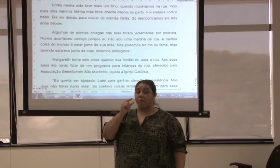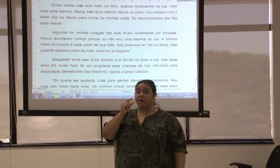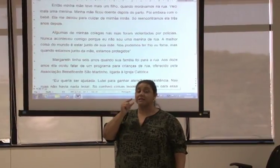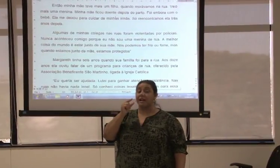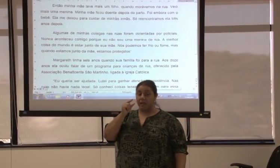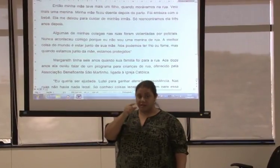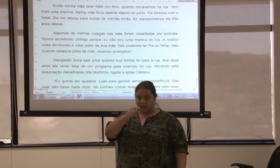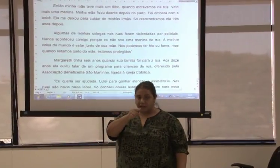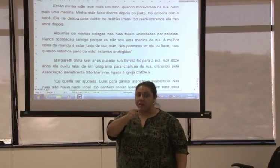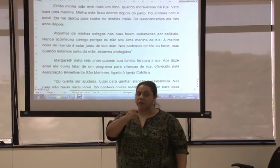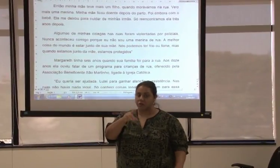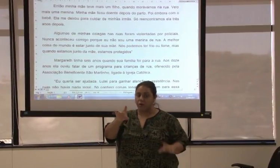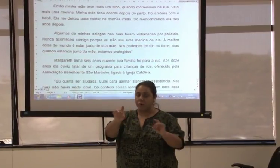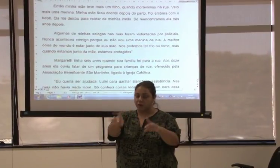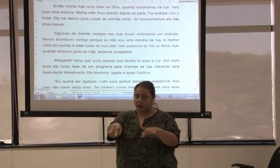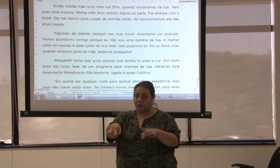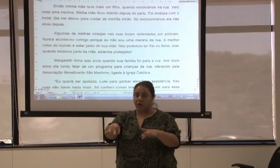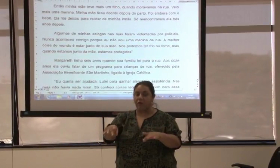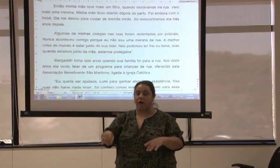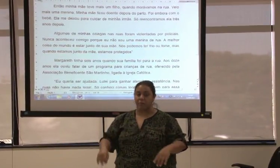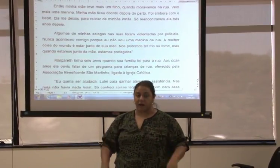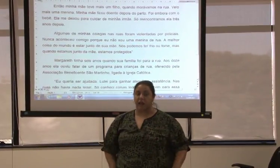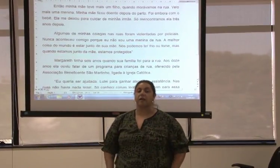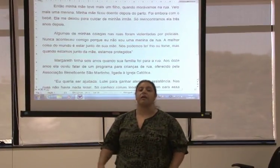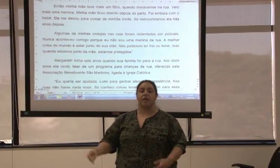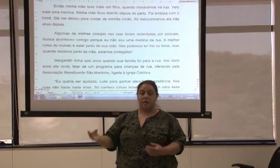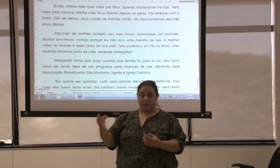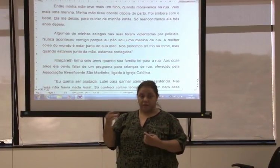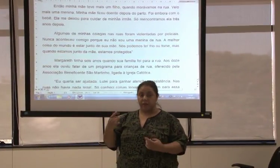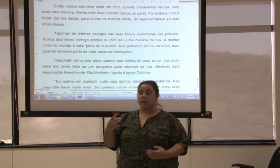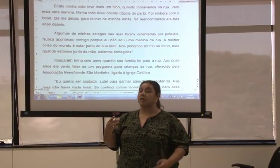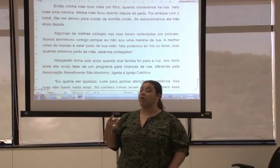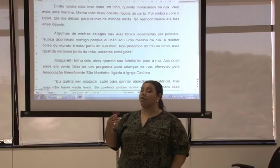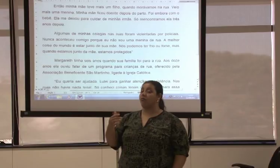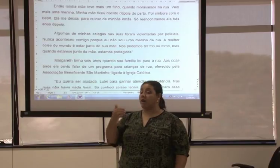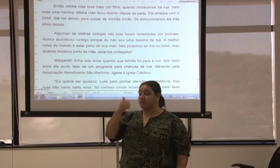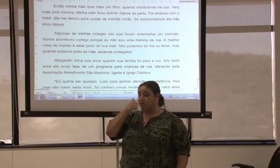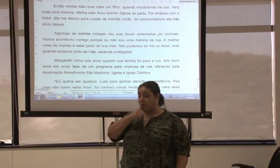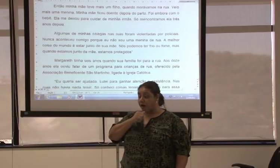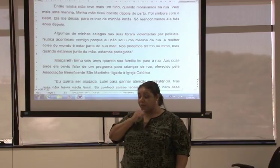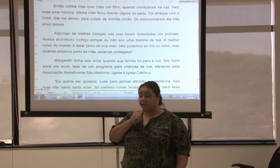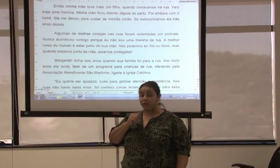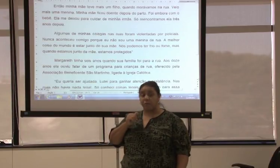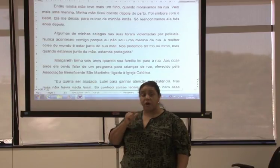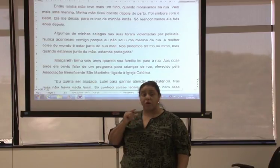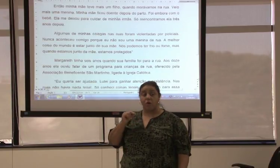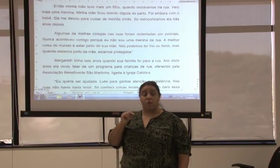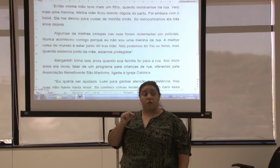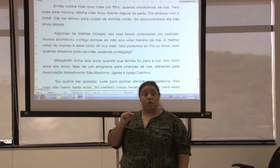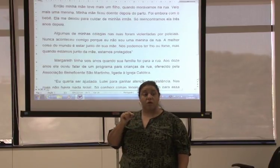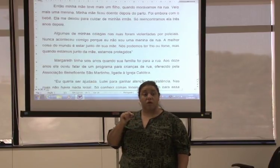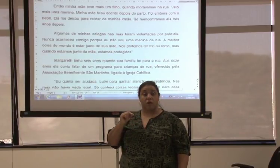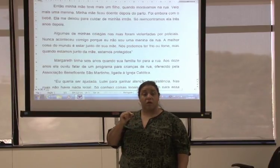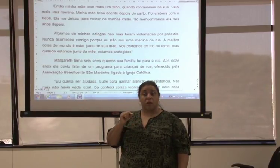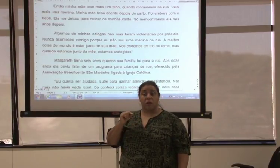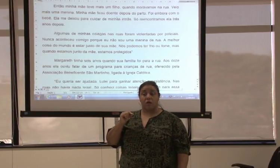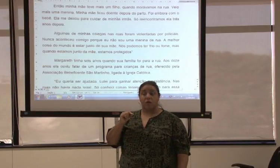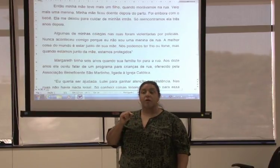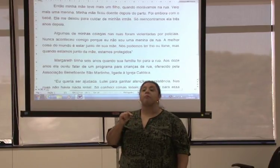Mas ela, exatamente, o abandonar não é para fora, é para quem? Então, o que eu faço? Mamãe, mas ela foi embora como? Muito